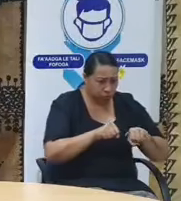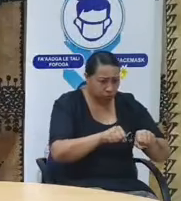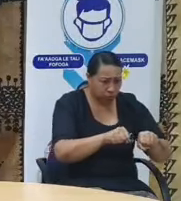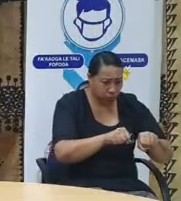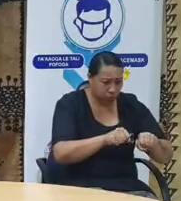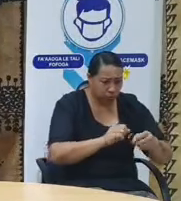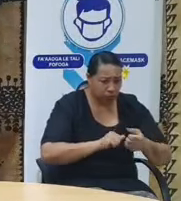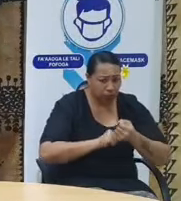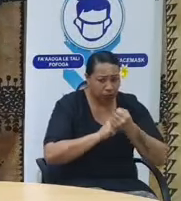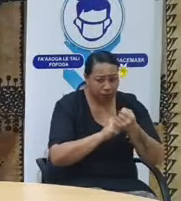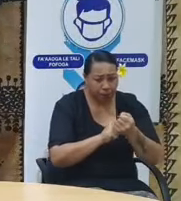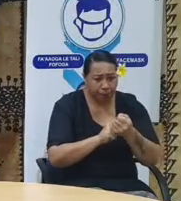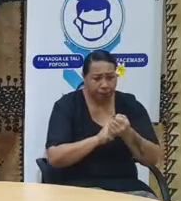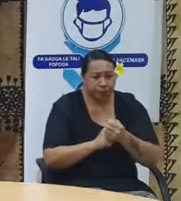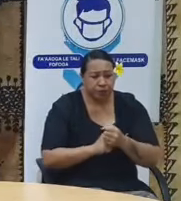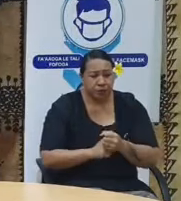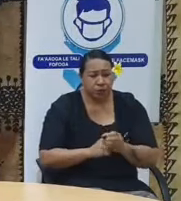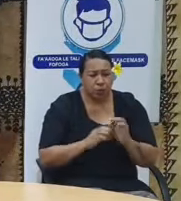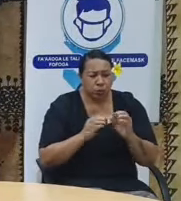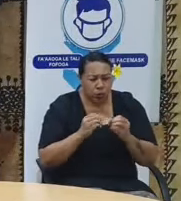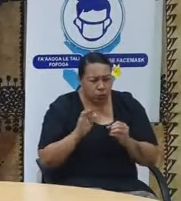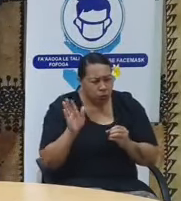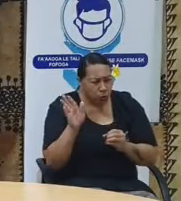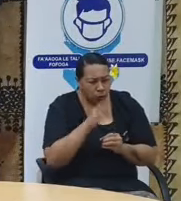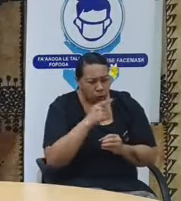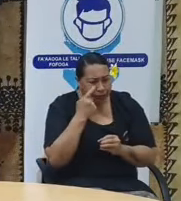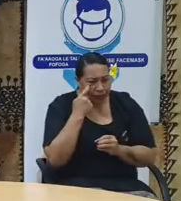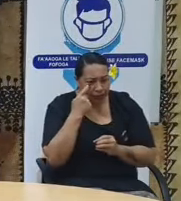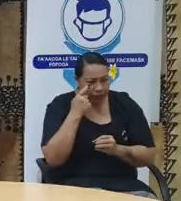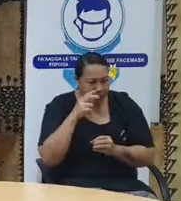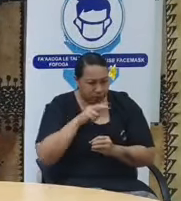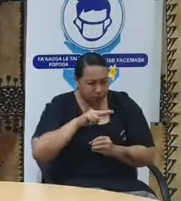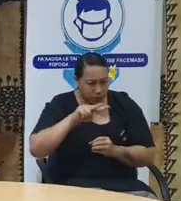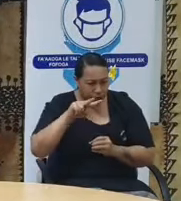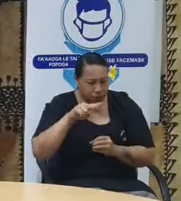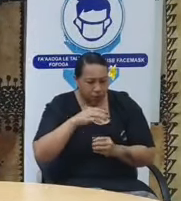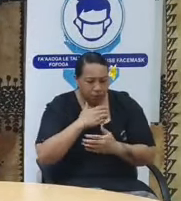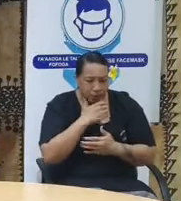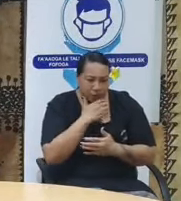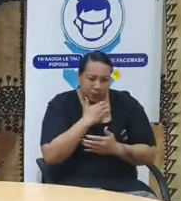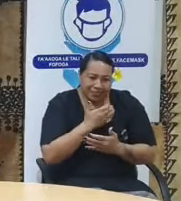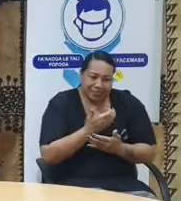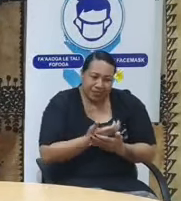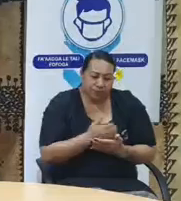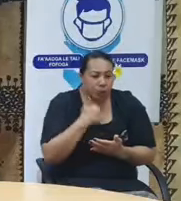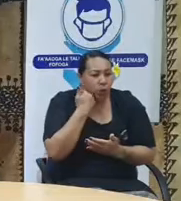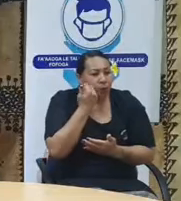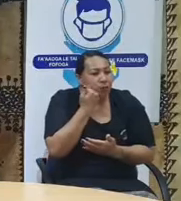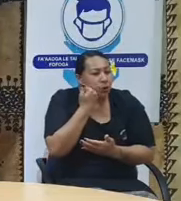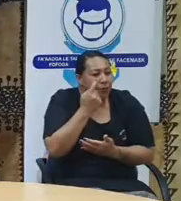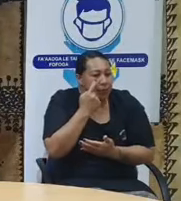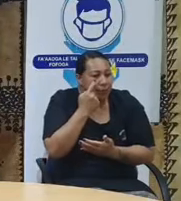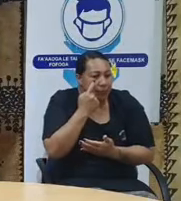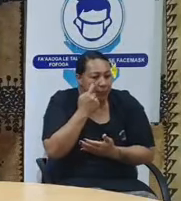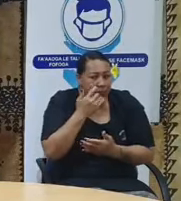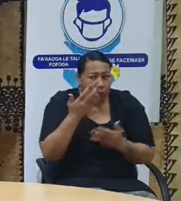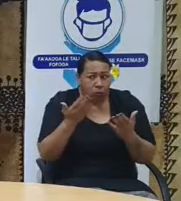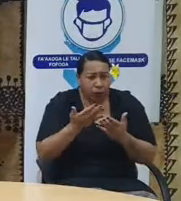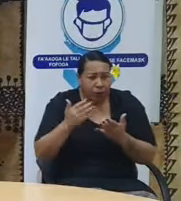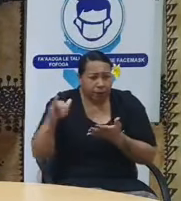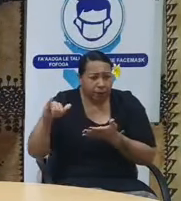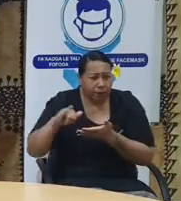tau no umai ai o le o va inga faa momoi loto le kilo kilo pe ia imato ile waf o ile malai